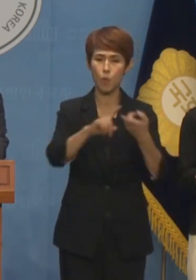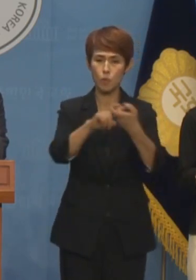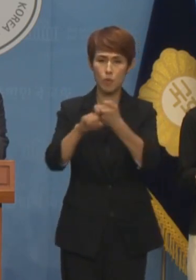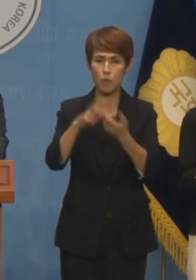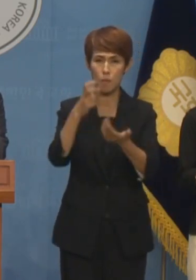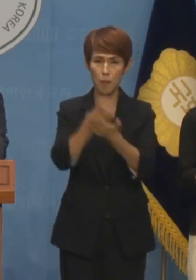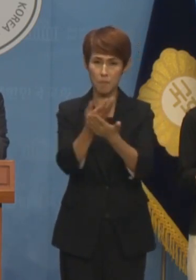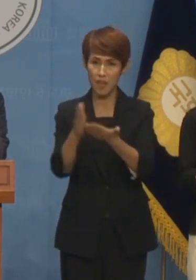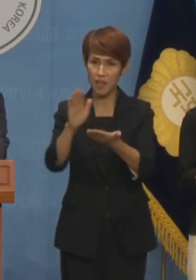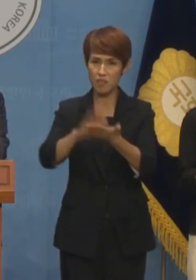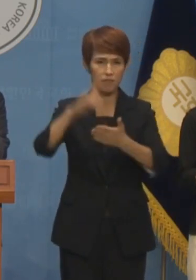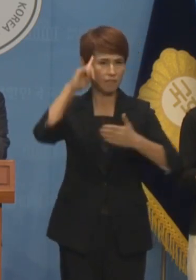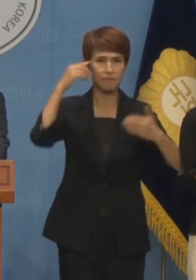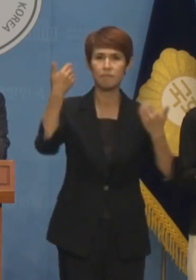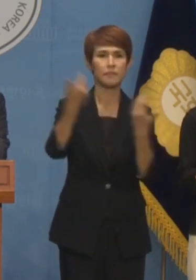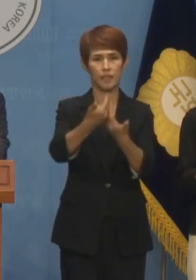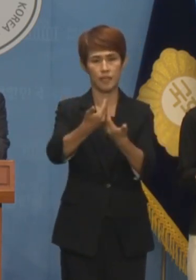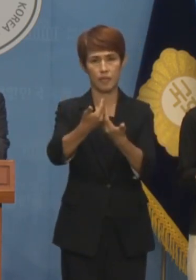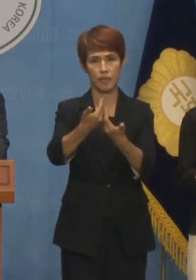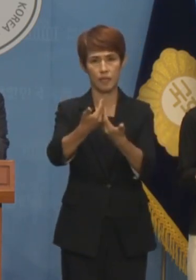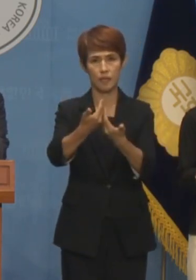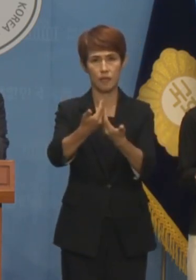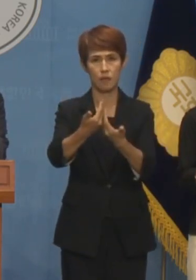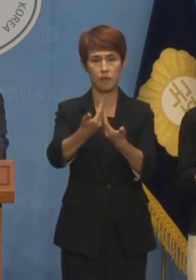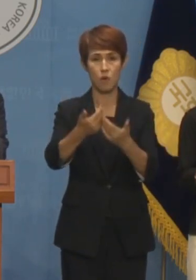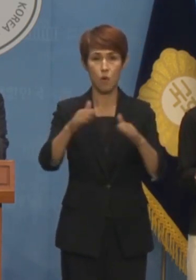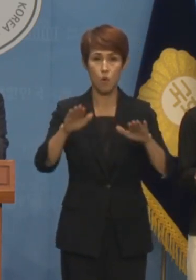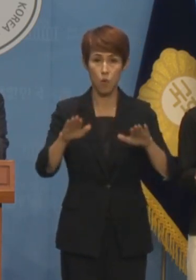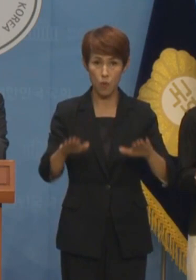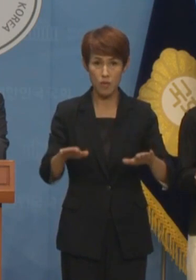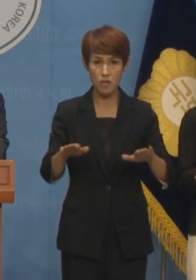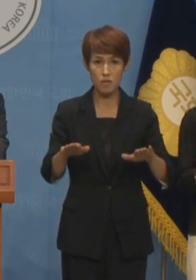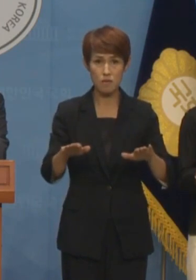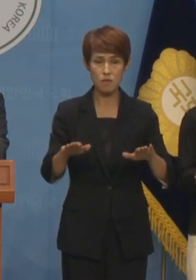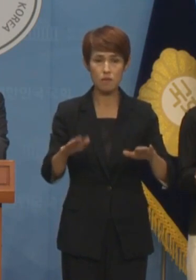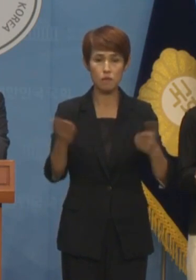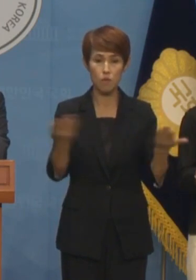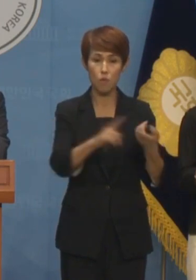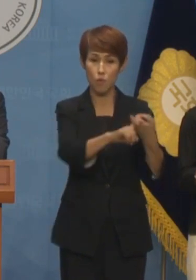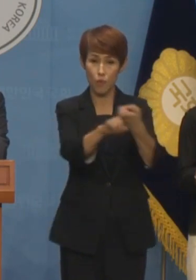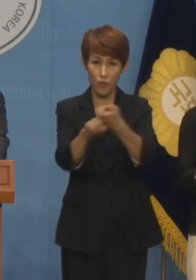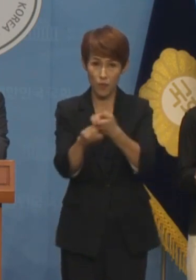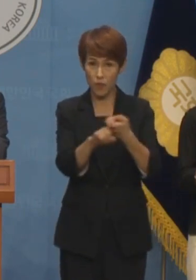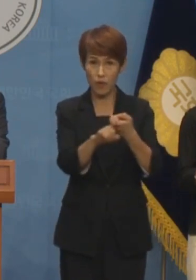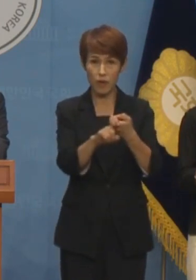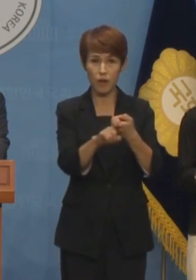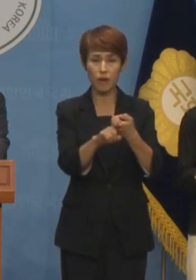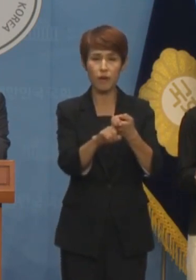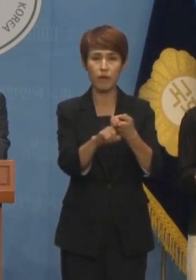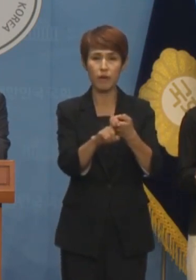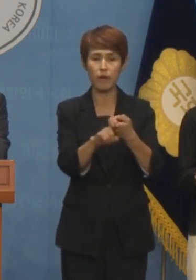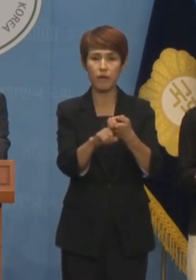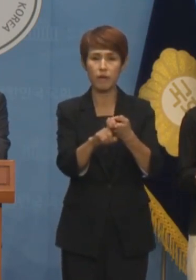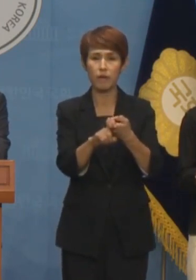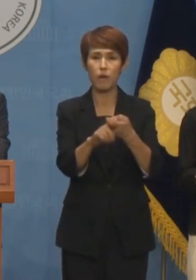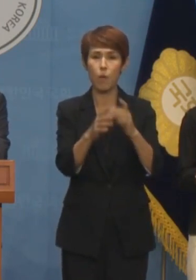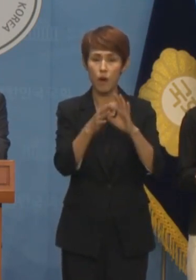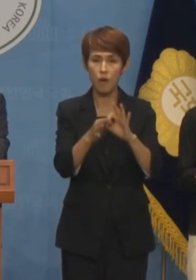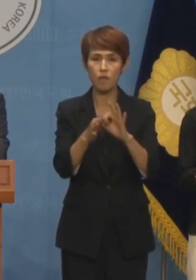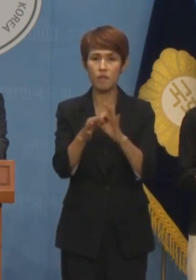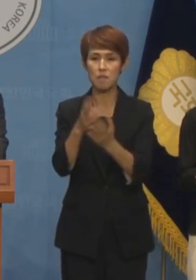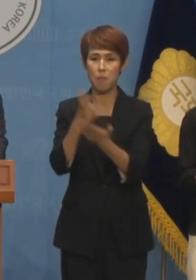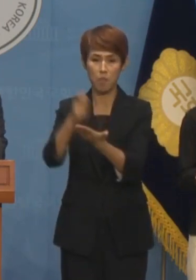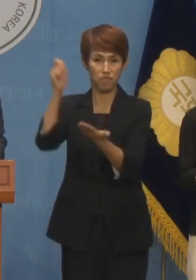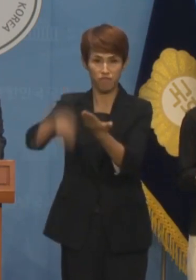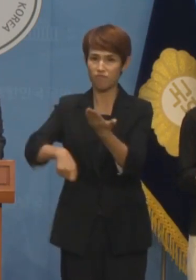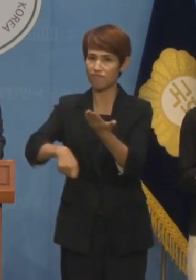개정에 단호히 반대하며 오늘 한노위의 일방적인 소위의 일방적인 법안 강행